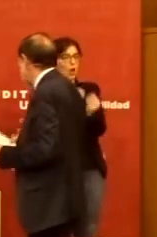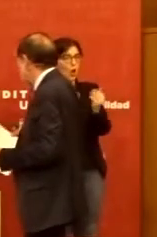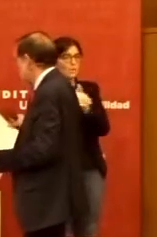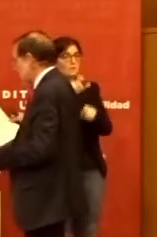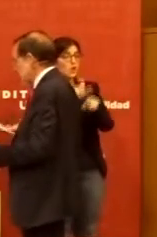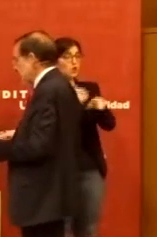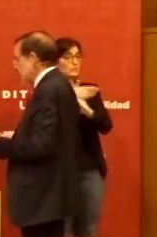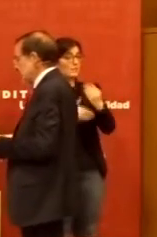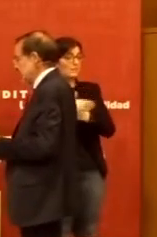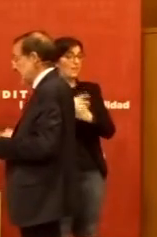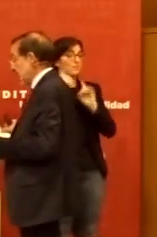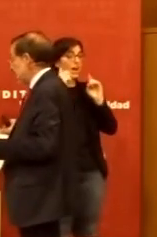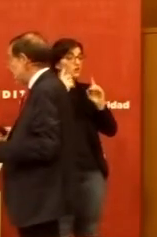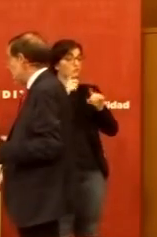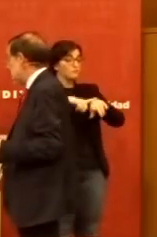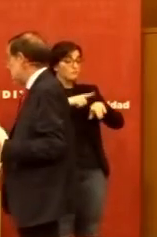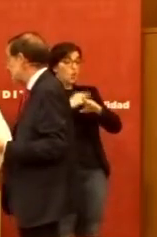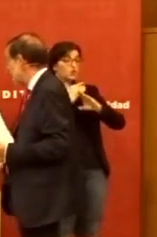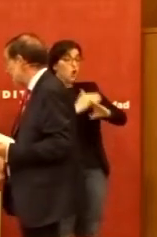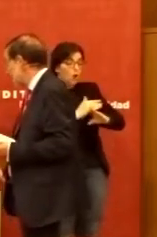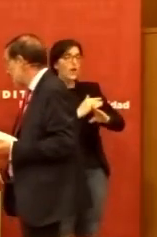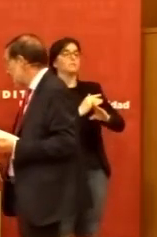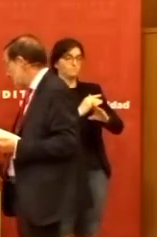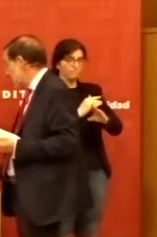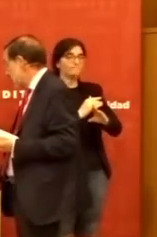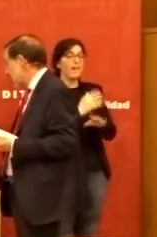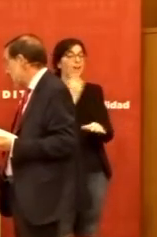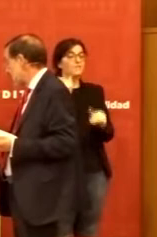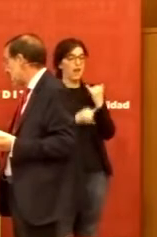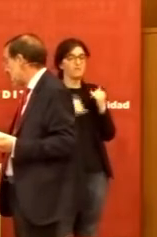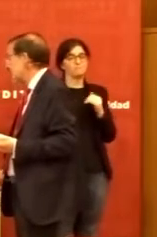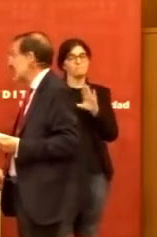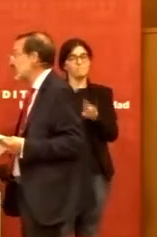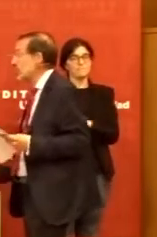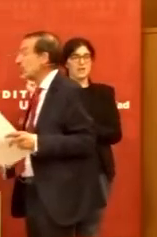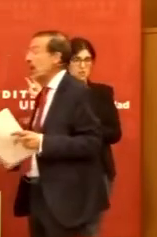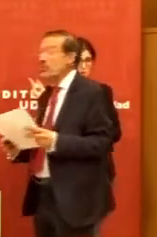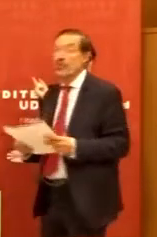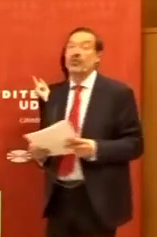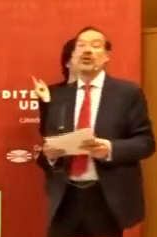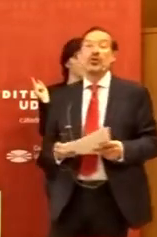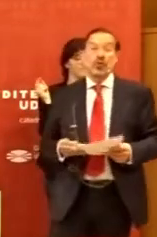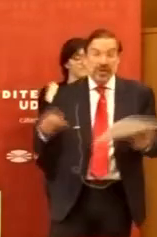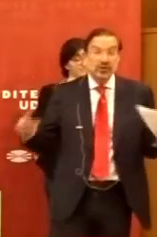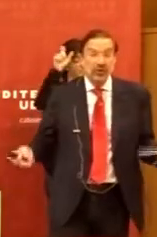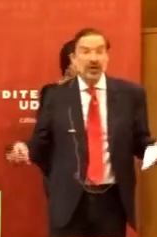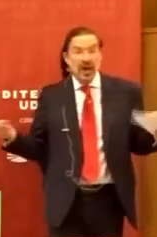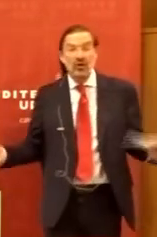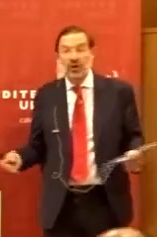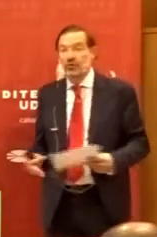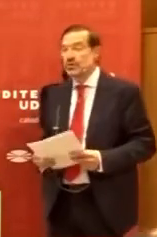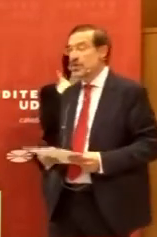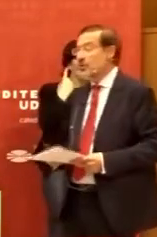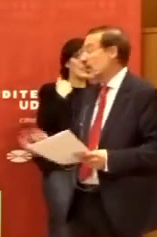y todo funciona, pues terminaremos con el testimonio, con un vídeo que recoge el testimonio de un alumno nuestro que